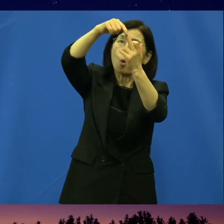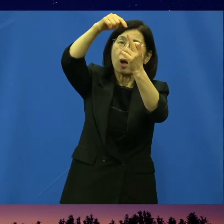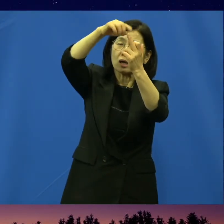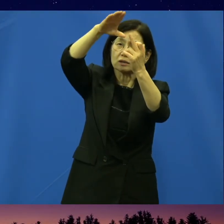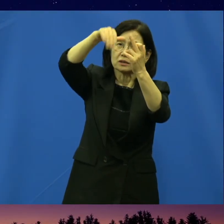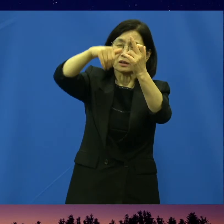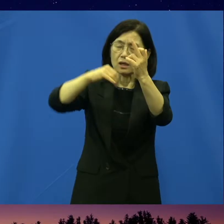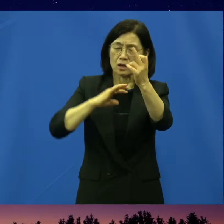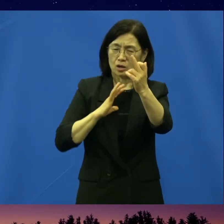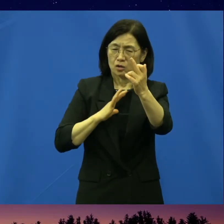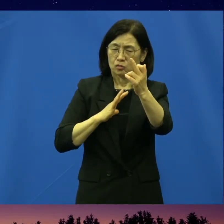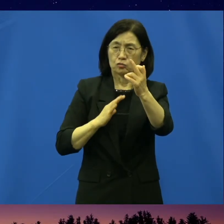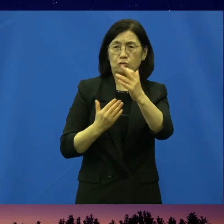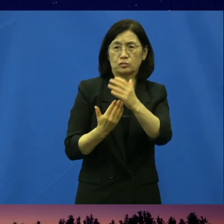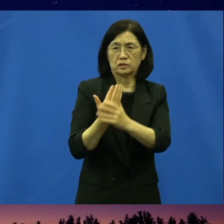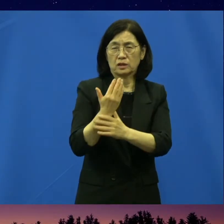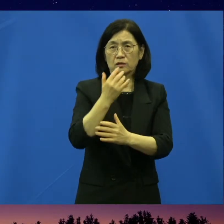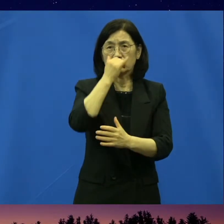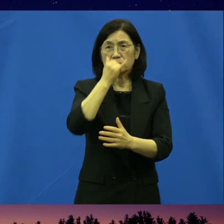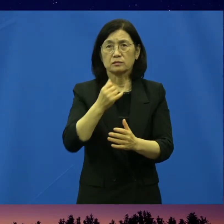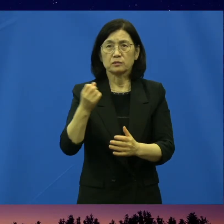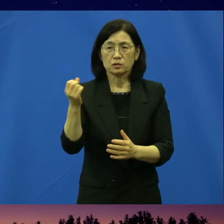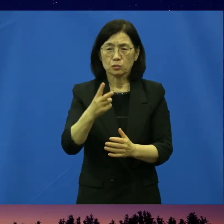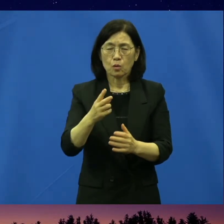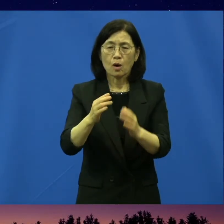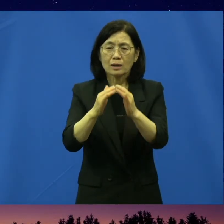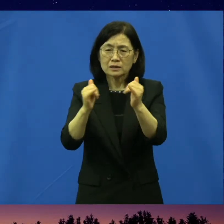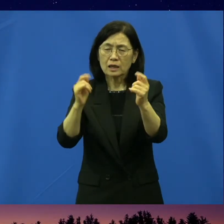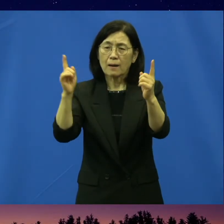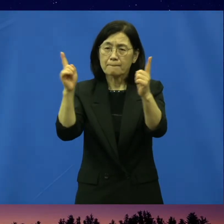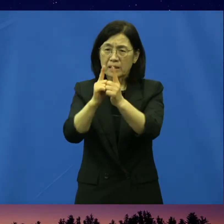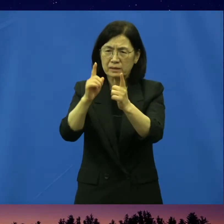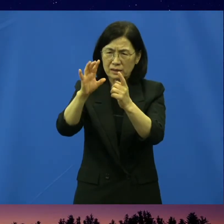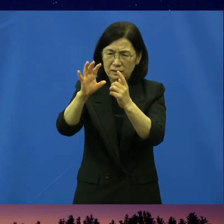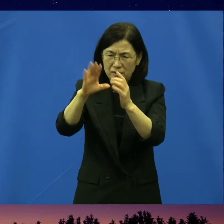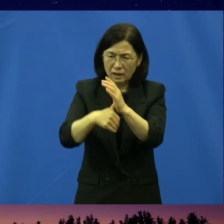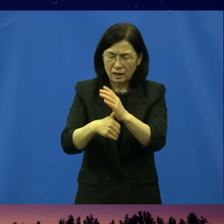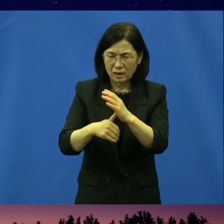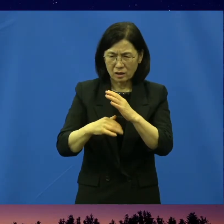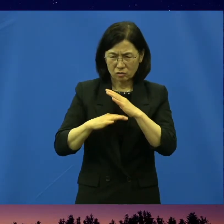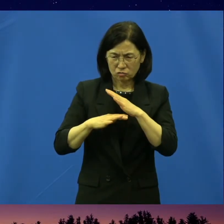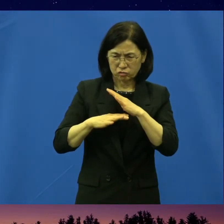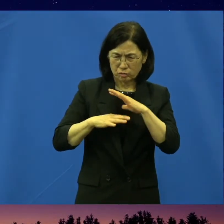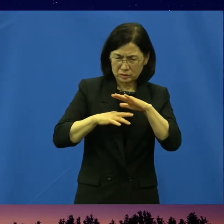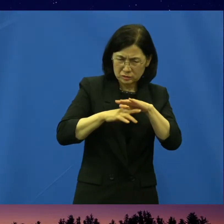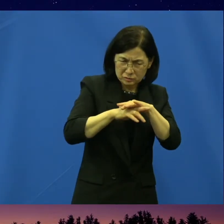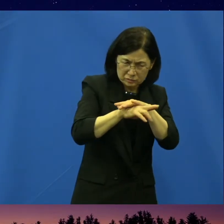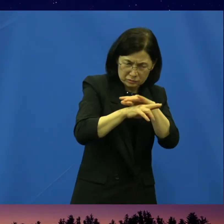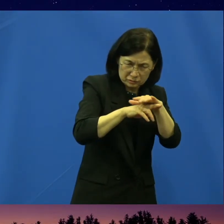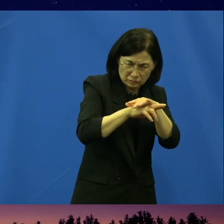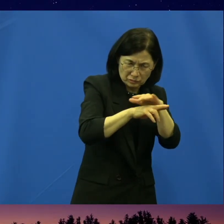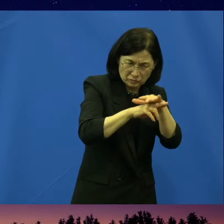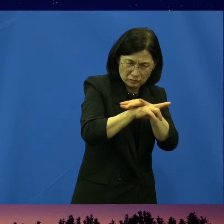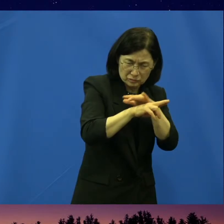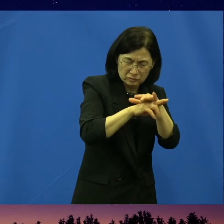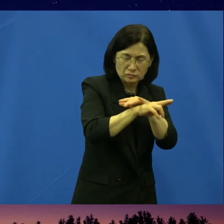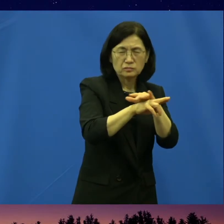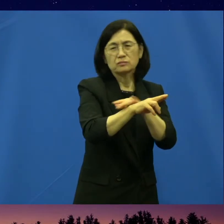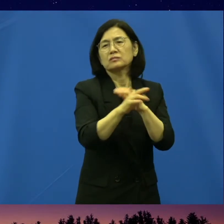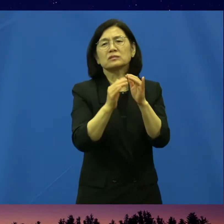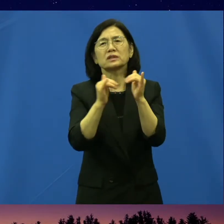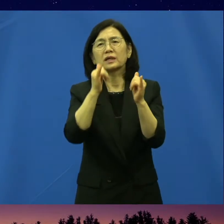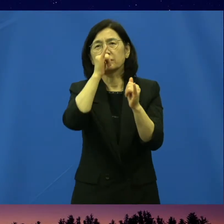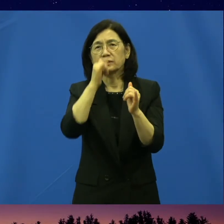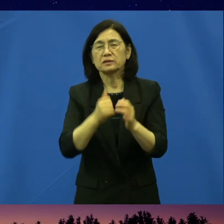또 대인기피증 이것도 두려움입니다. 사람을 두려워하는 거잖아요. 사람을 두려워하는 거. 또 오늘도 이렇게